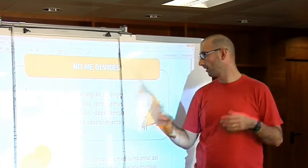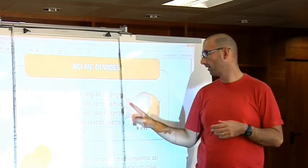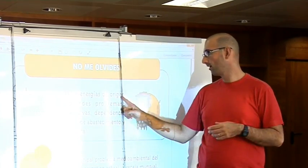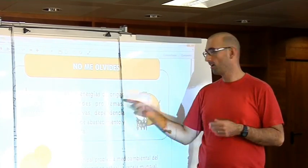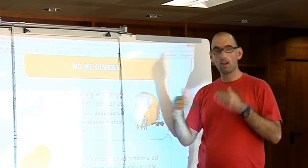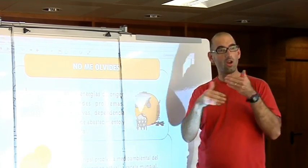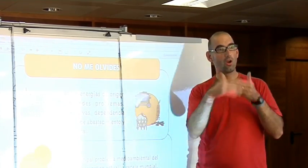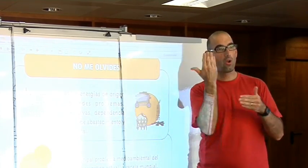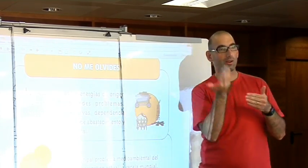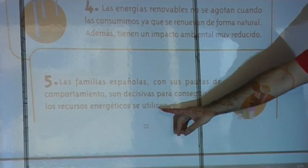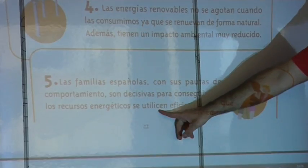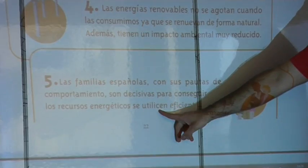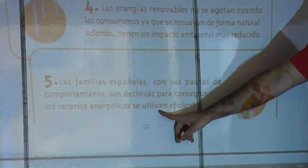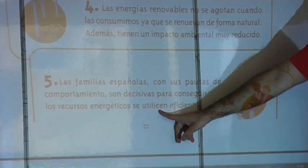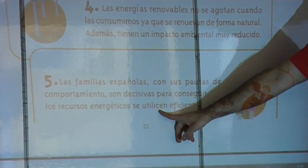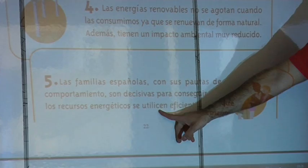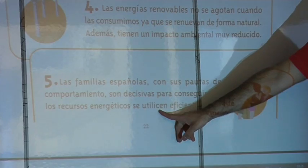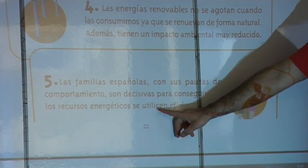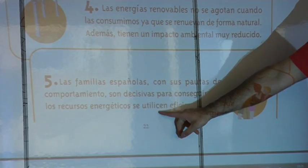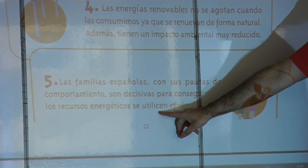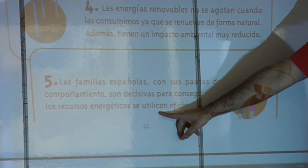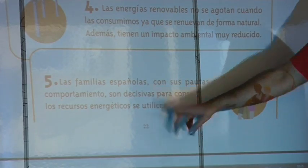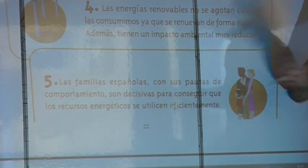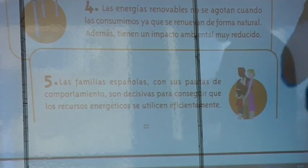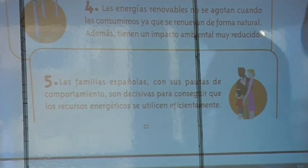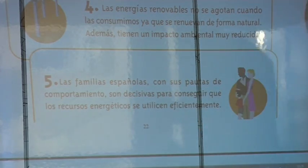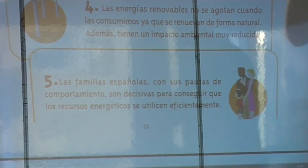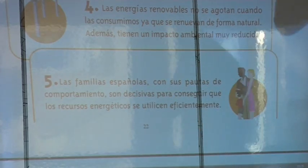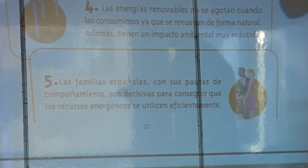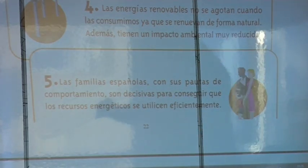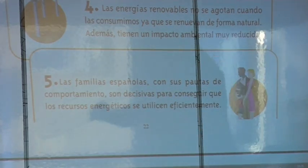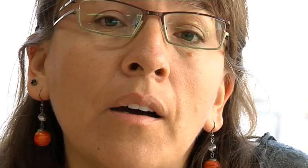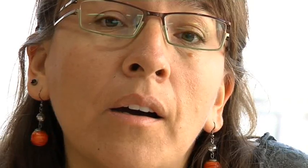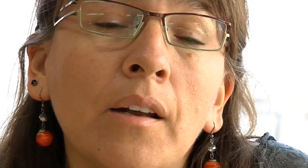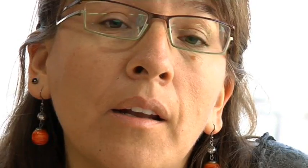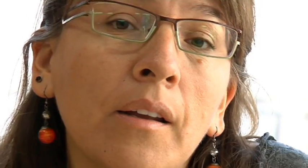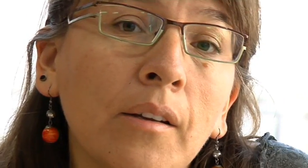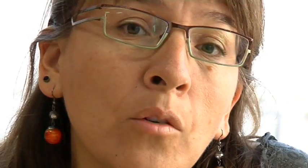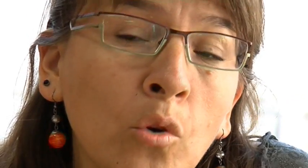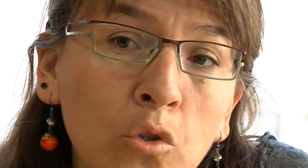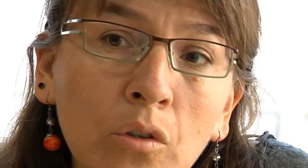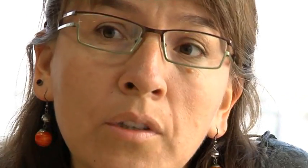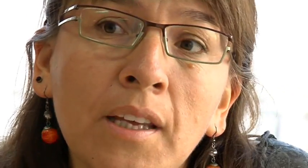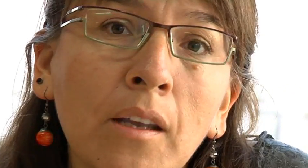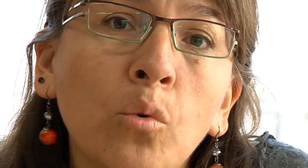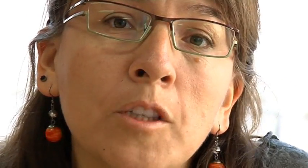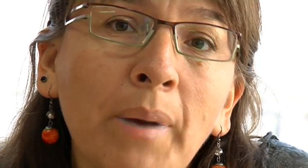convenio pues nosotros formamos a los funcionarios de la Tesorería y nos ceden un